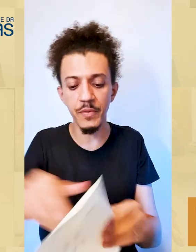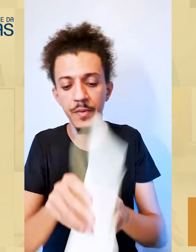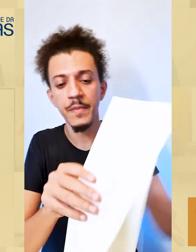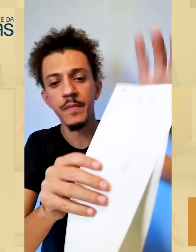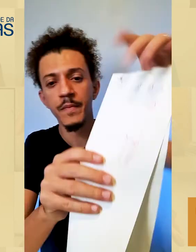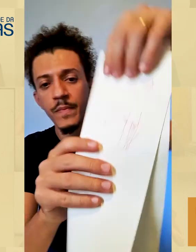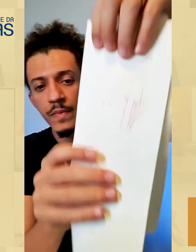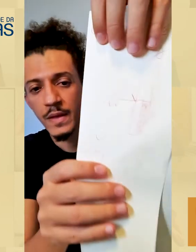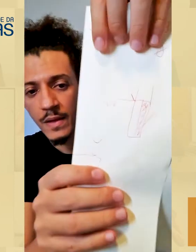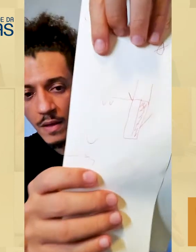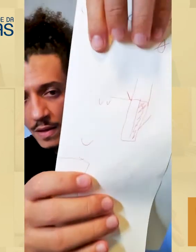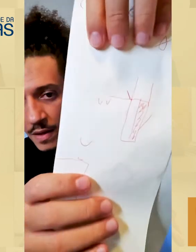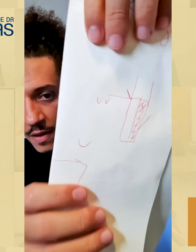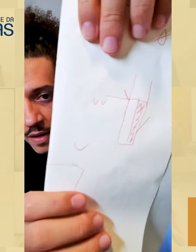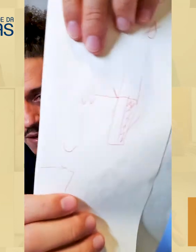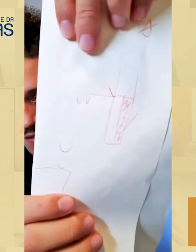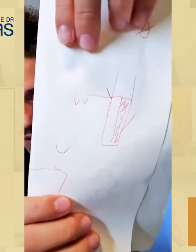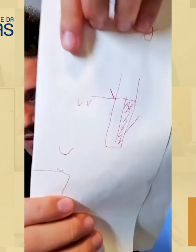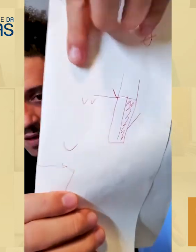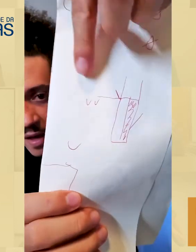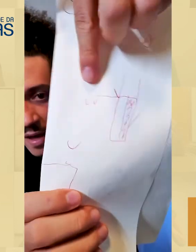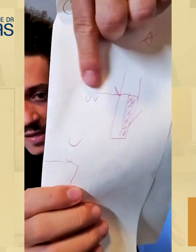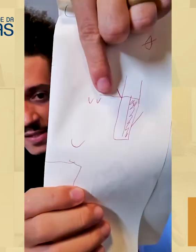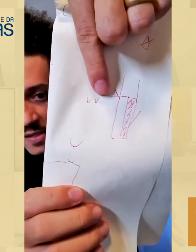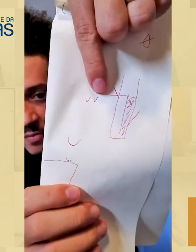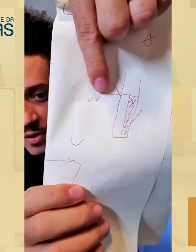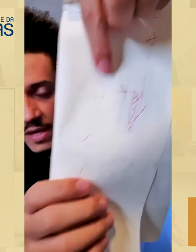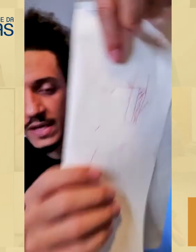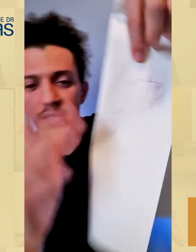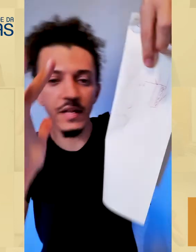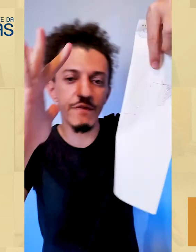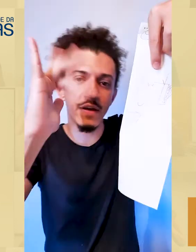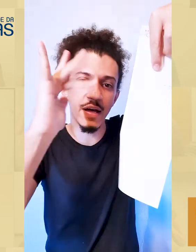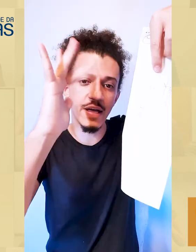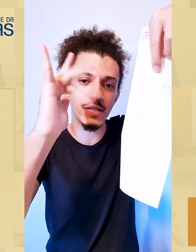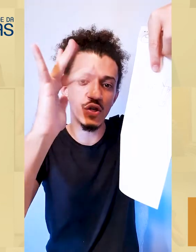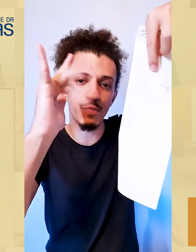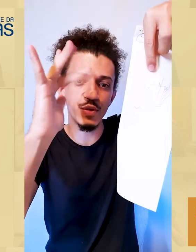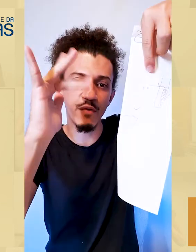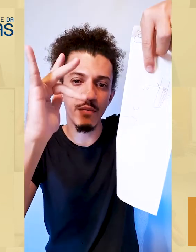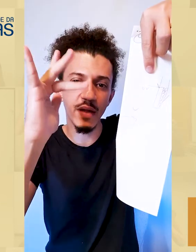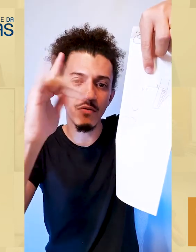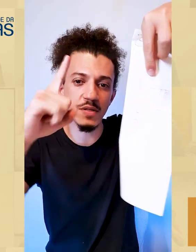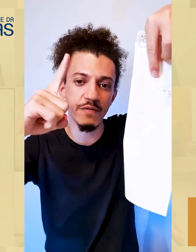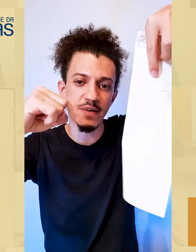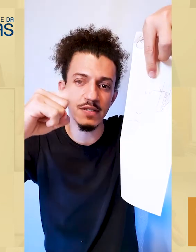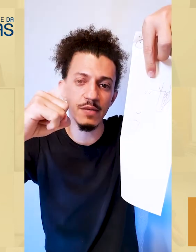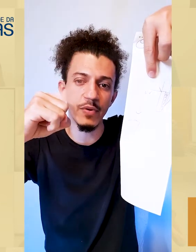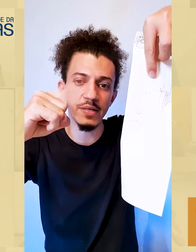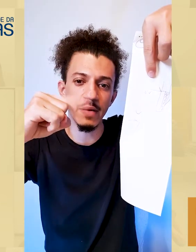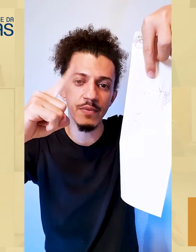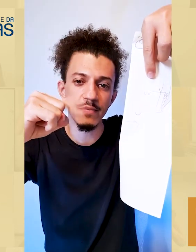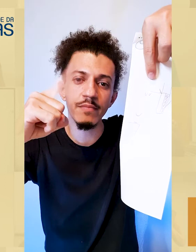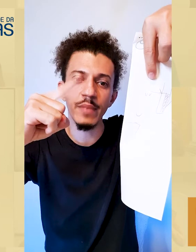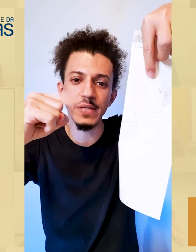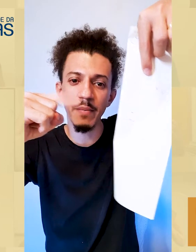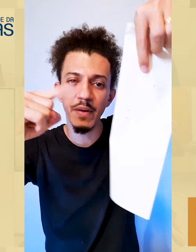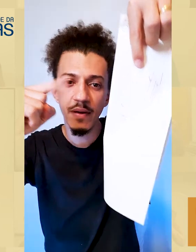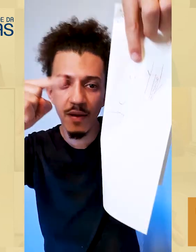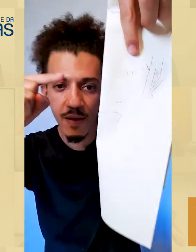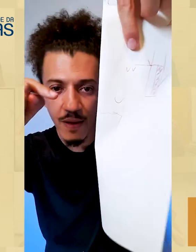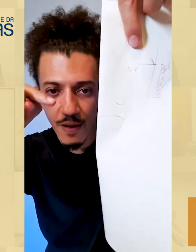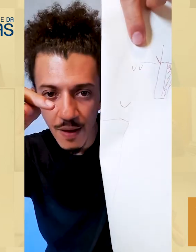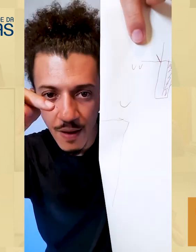rápido. E é assim, esse símbolo aqui significa esse tipo de movimento, quando você faz assim, por exemplo,